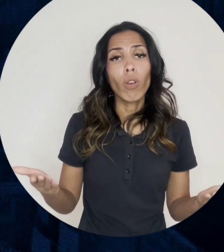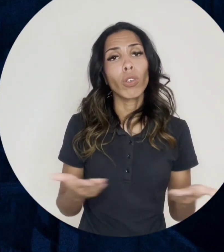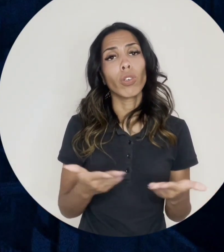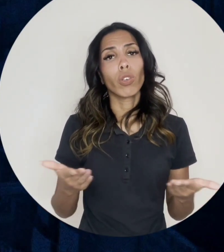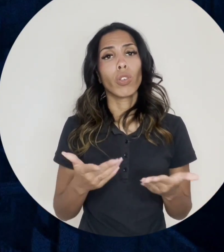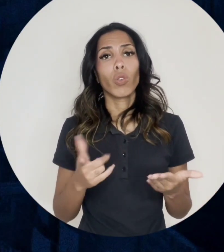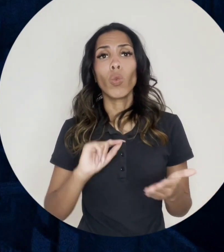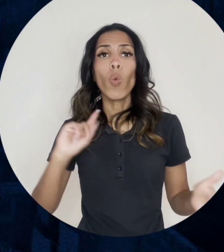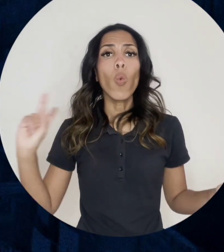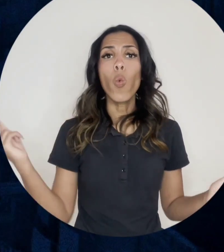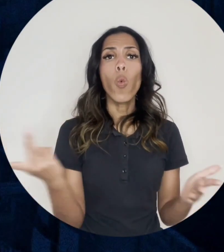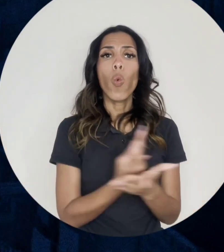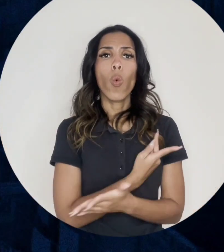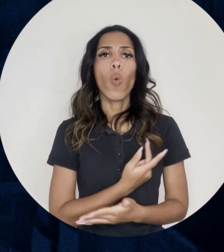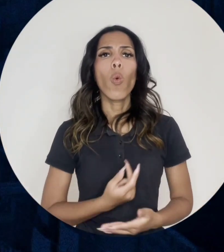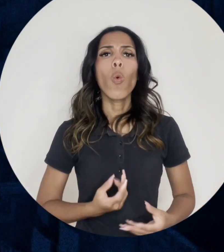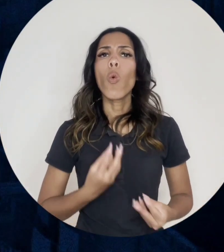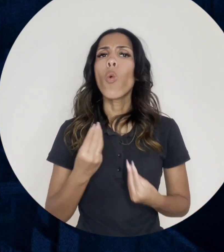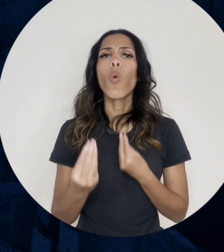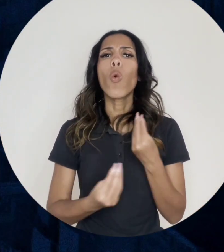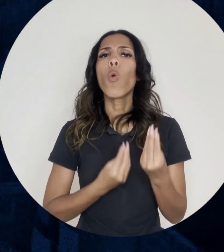mágica foi essa. Como é que você